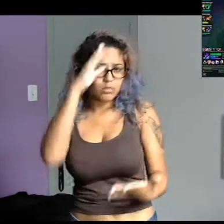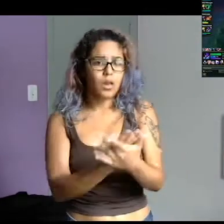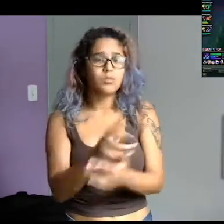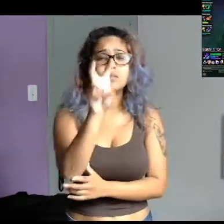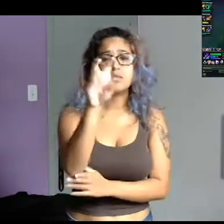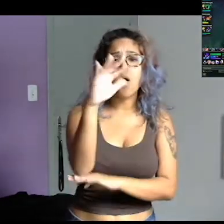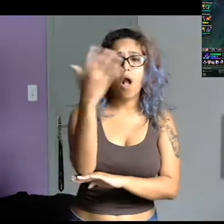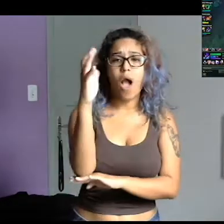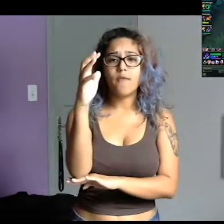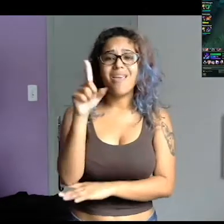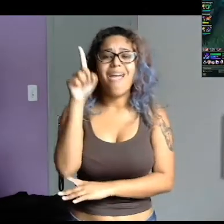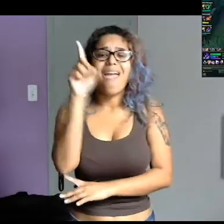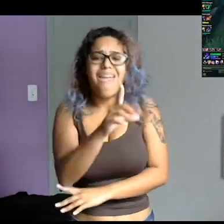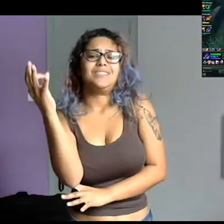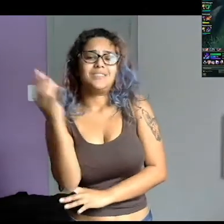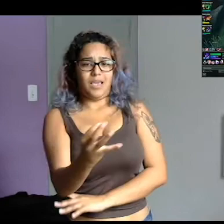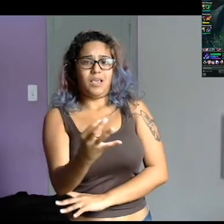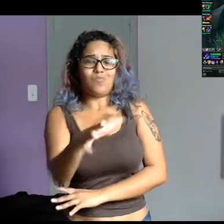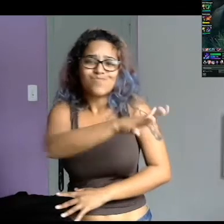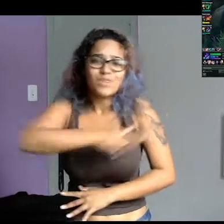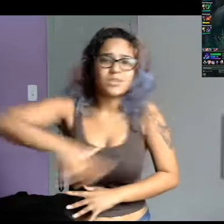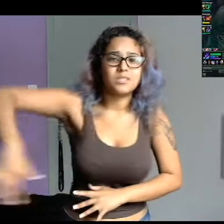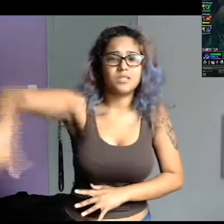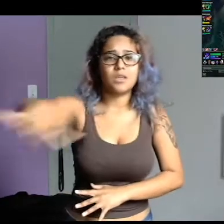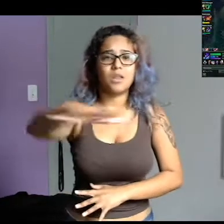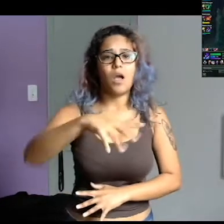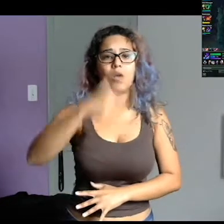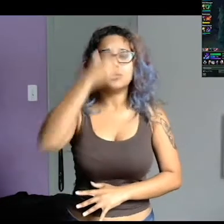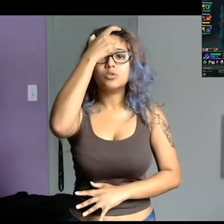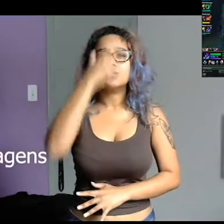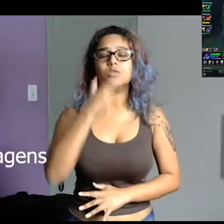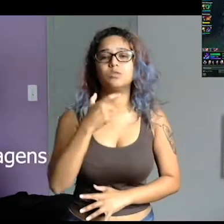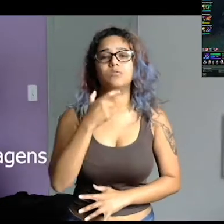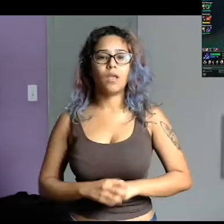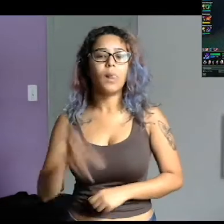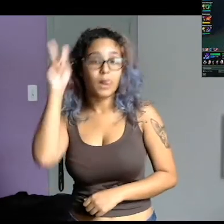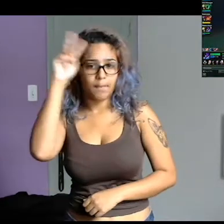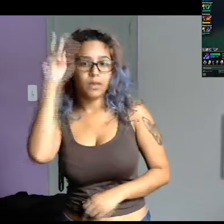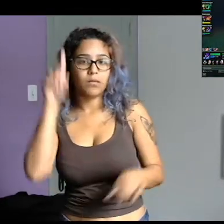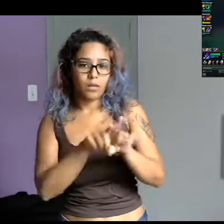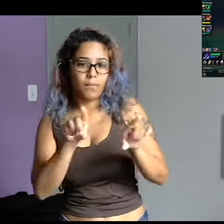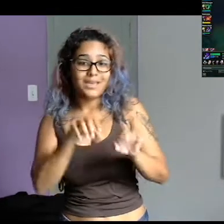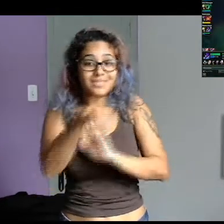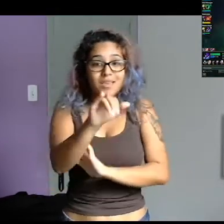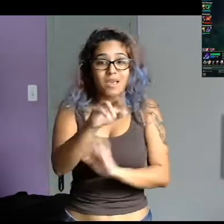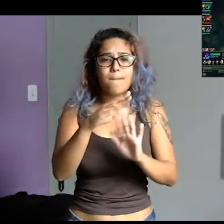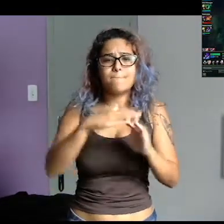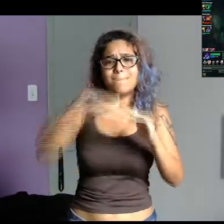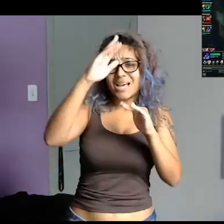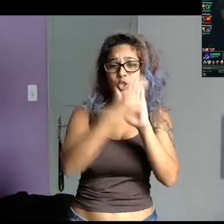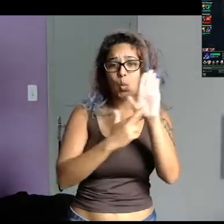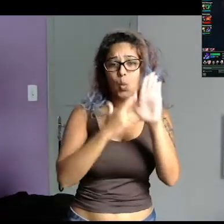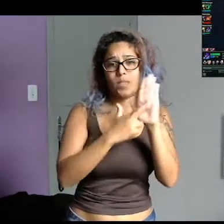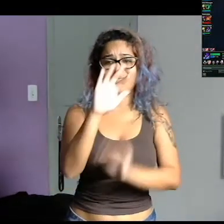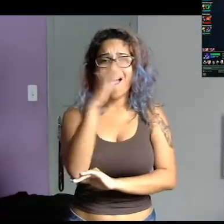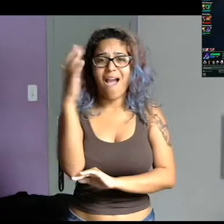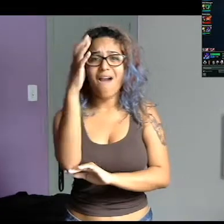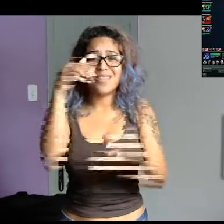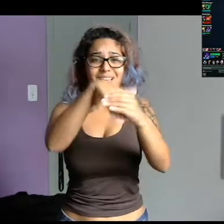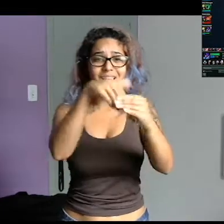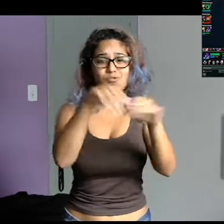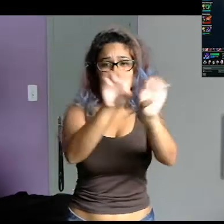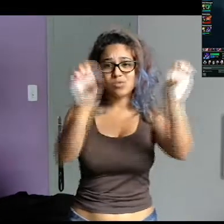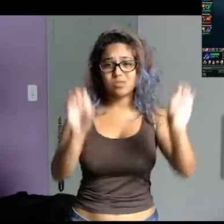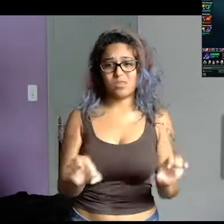são o suficiente para cobrir a grande maioria dos arquétipos de campeões. Lembrando que quanto mais runas e mais árvores a gente coloca no sistema,